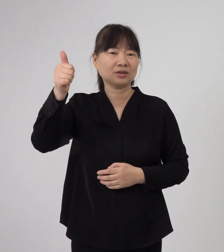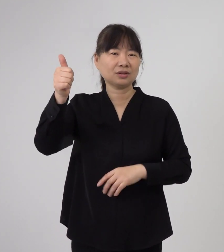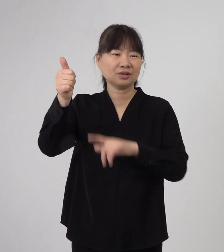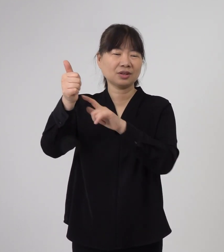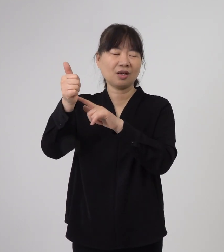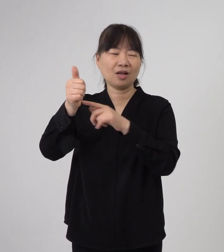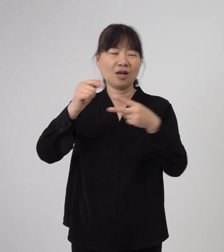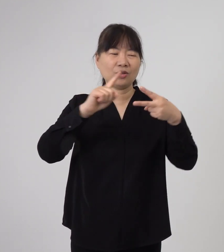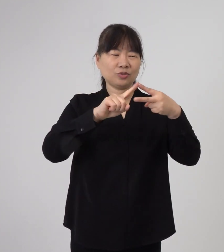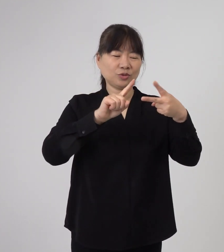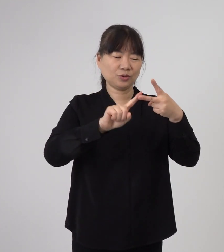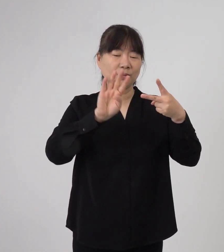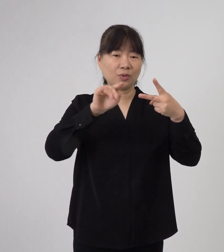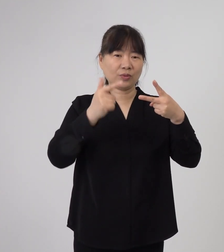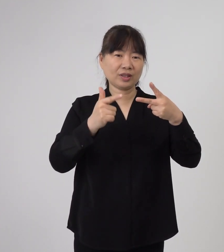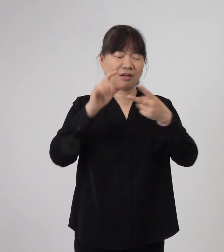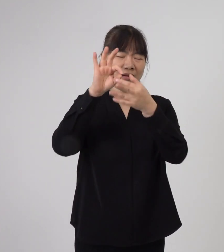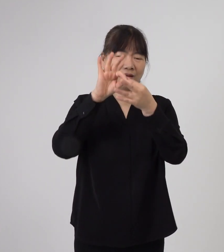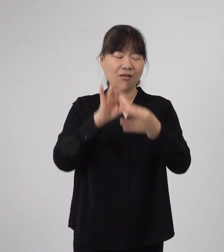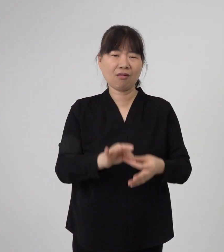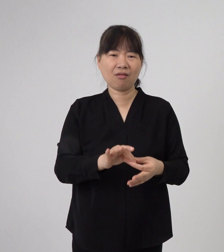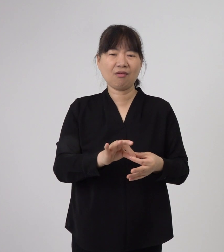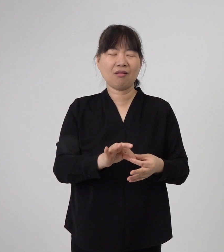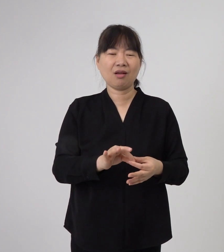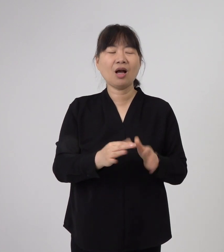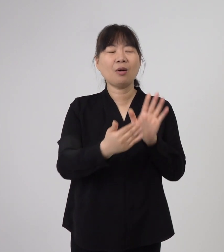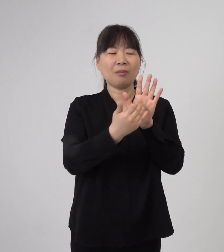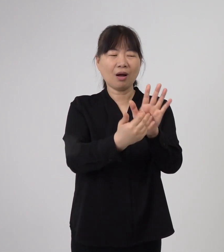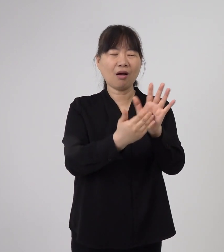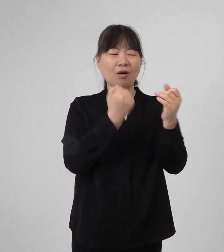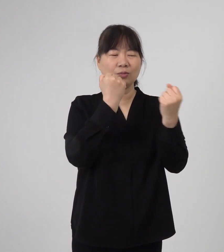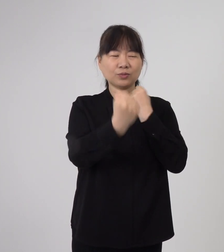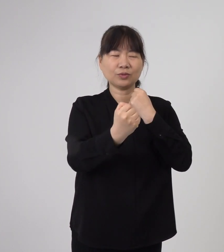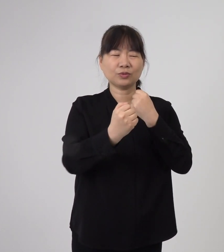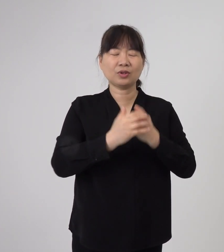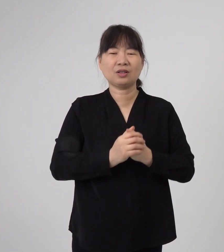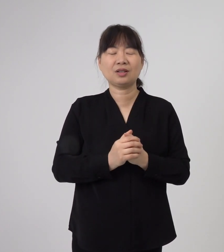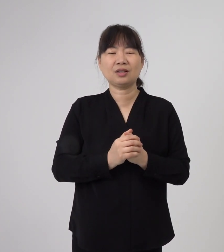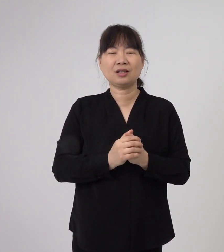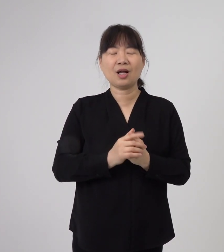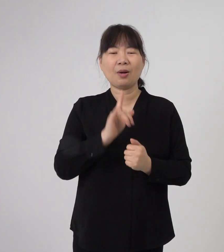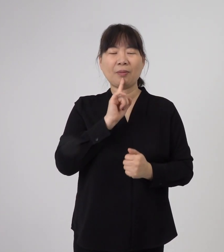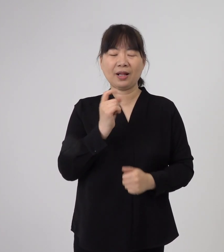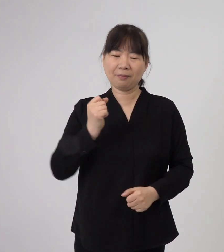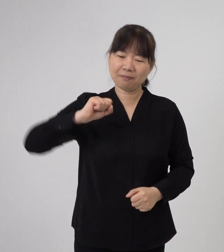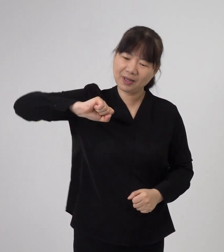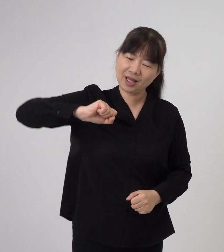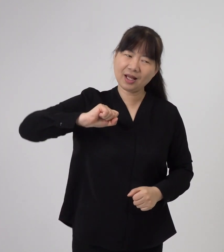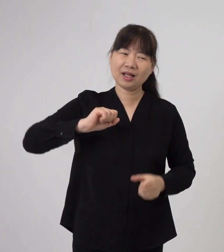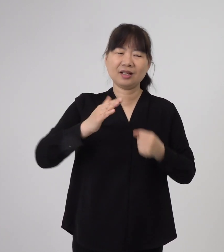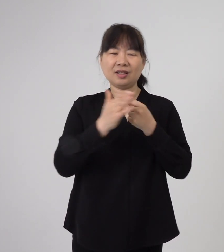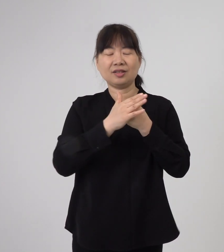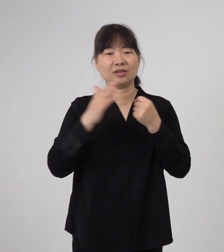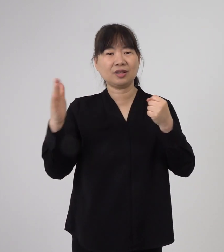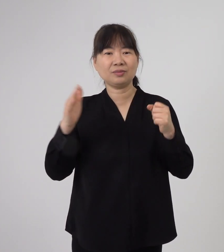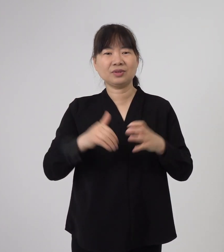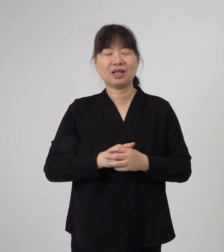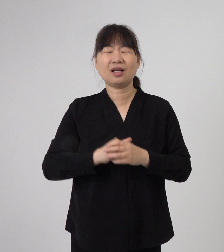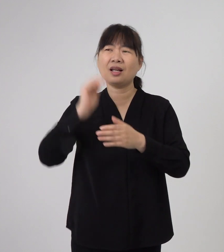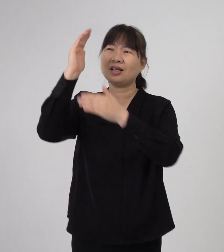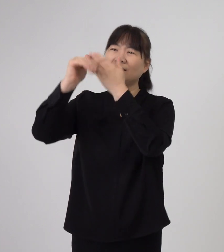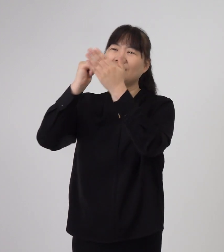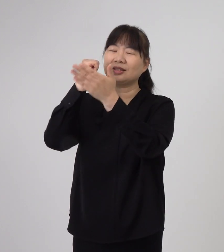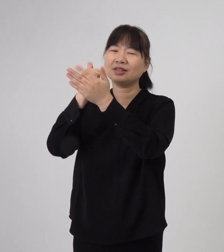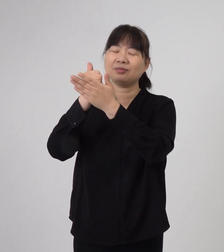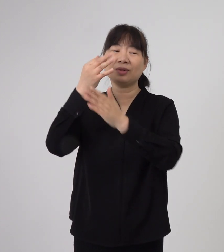성령께서 2번이나 연거푸 막았는데도 불구하고 말을 안 들으니까